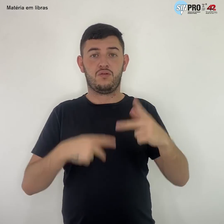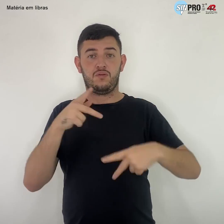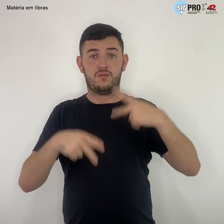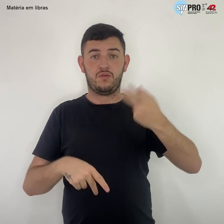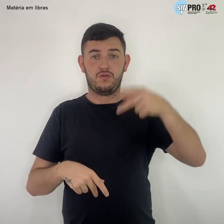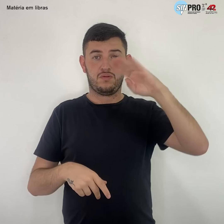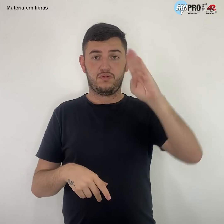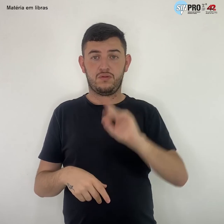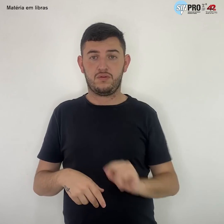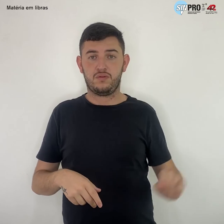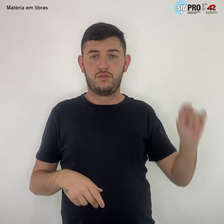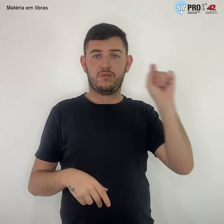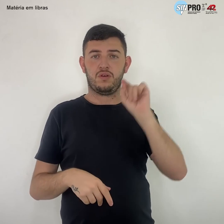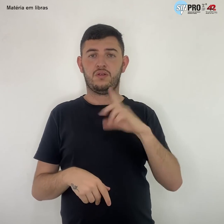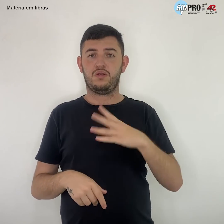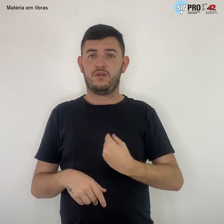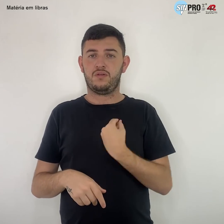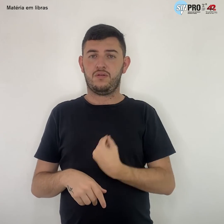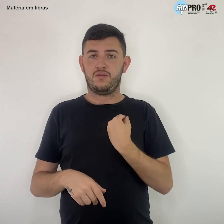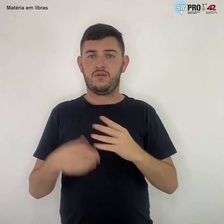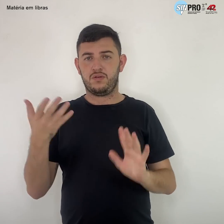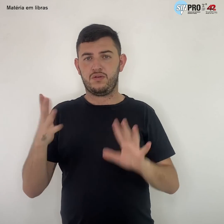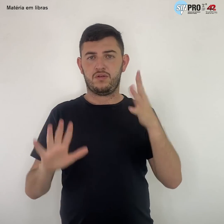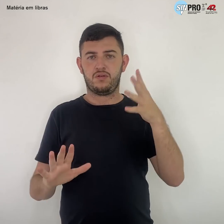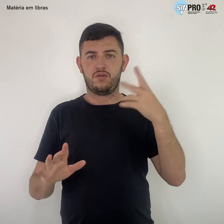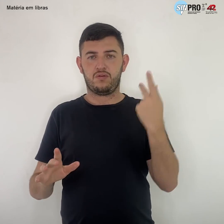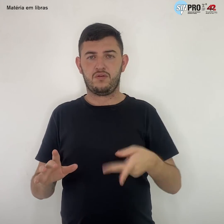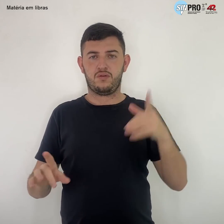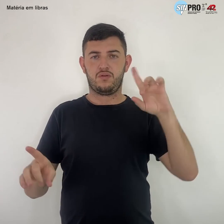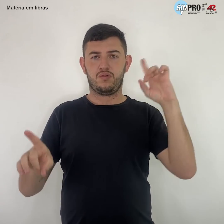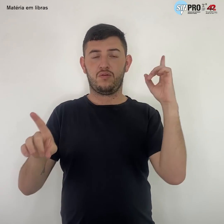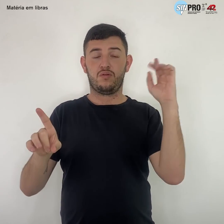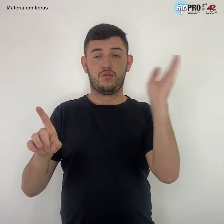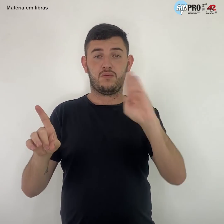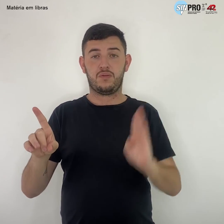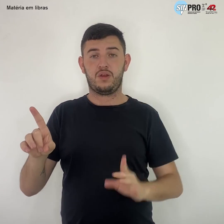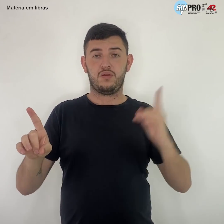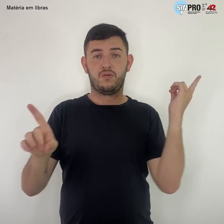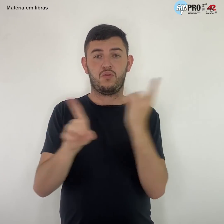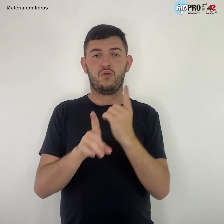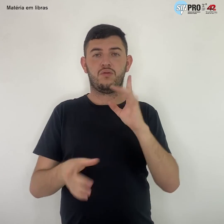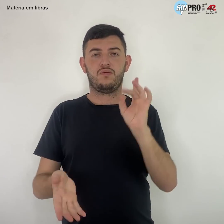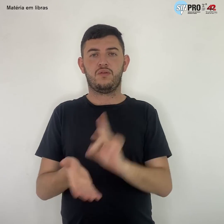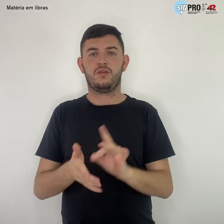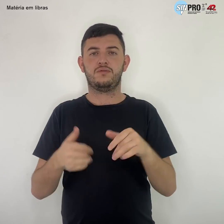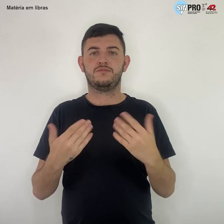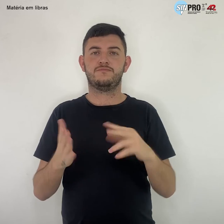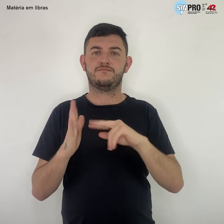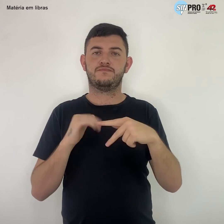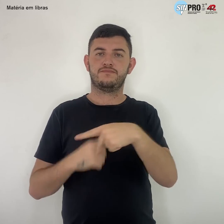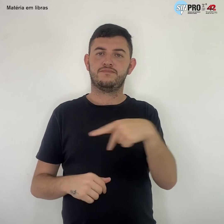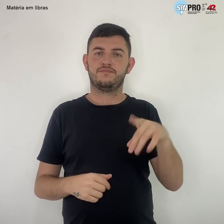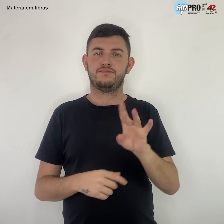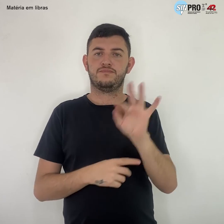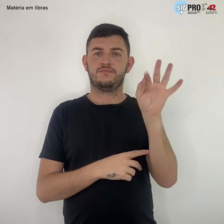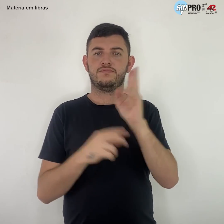frente ao caos em que se encontra o Brasil, o Simpro-DF deu continuidade à